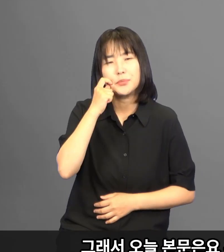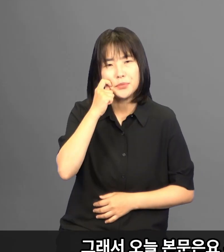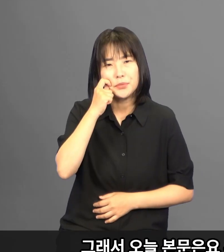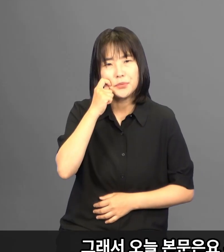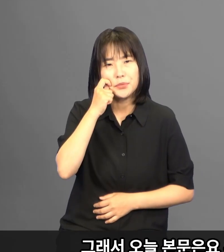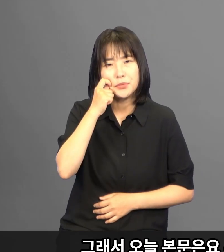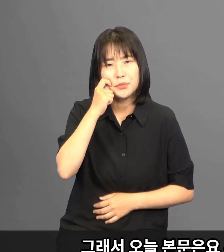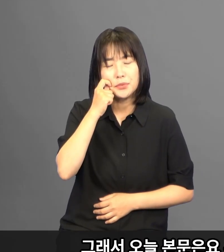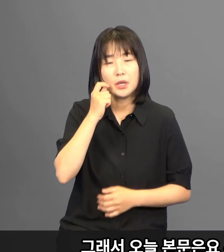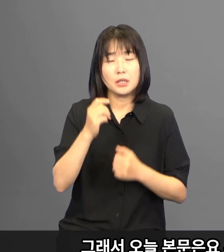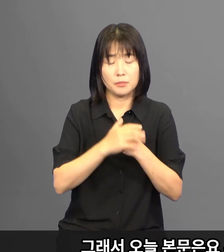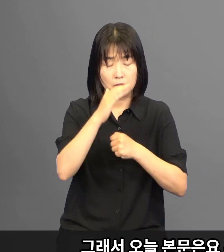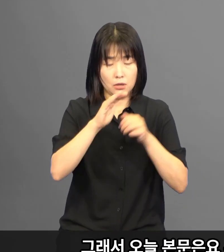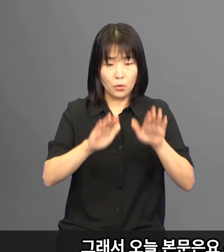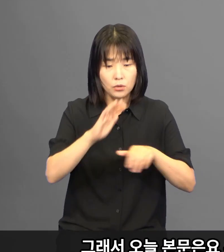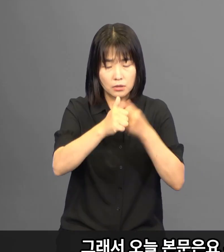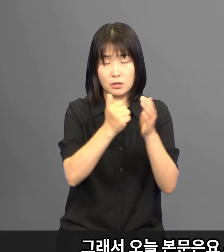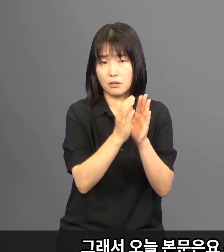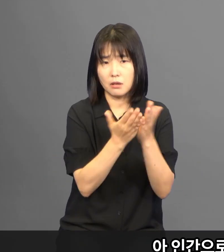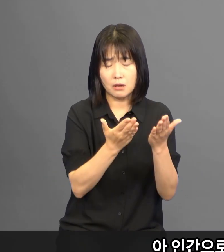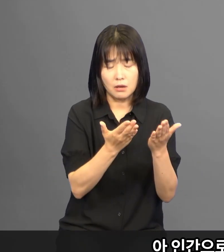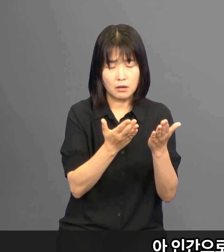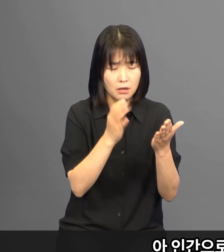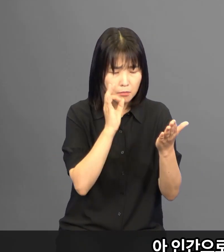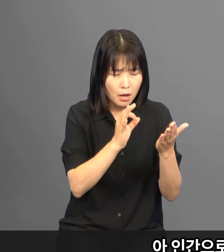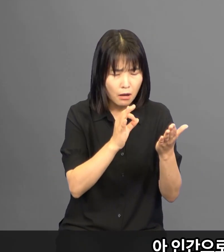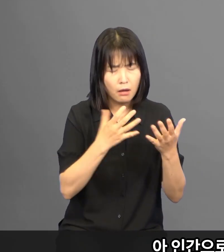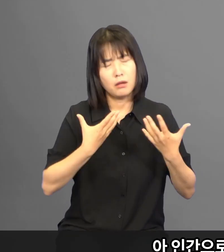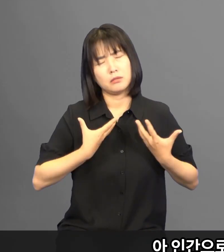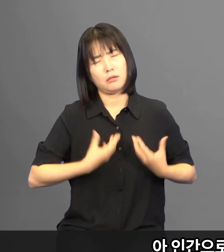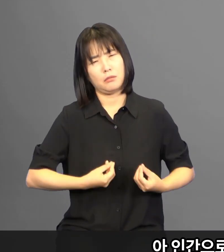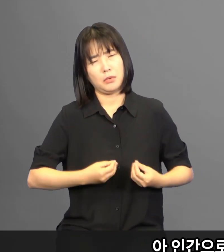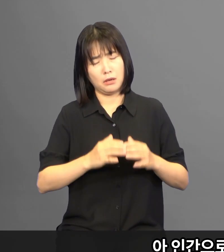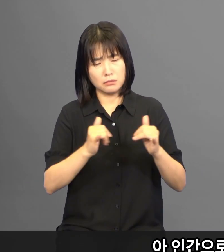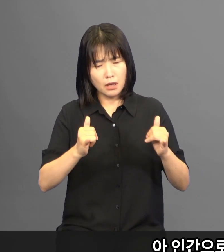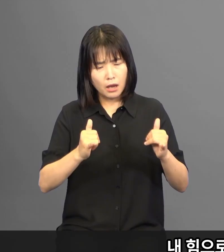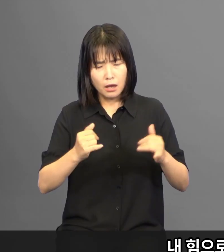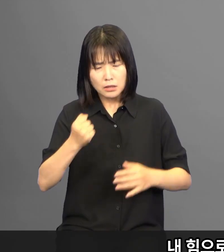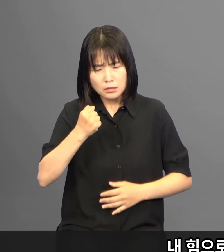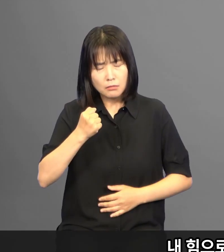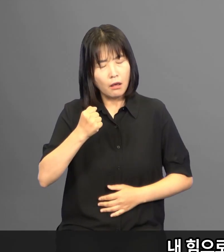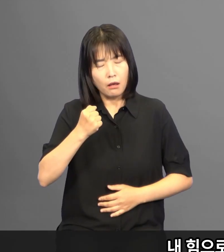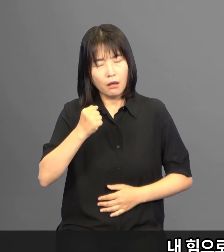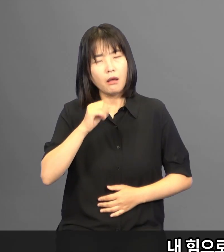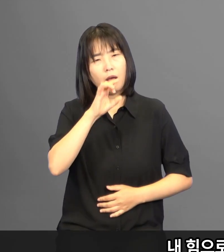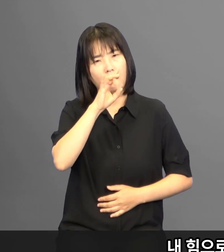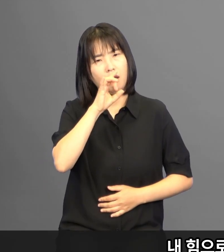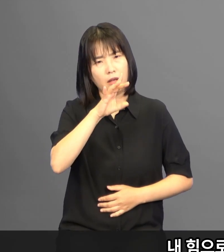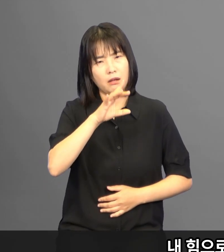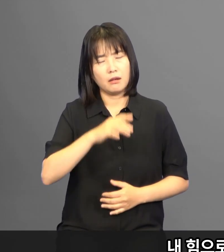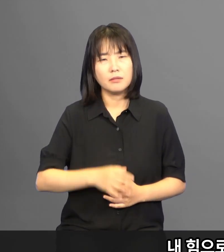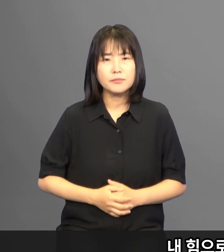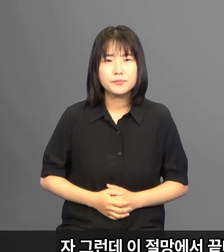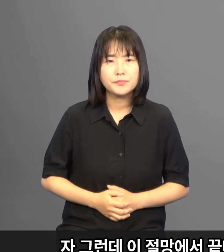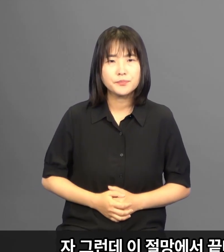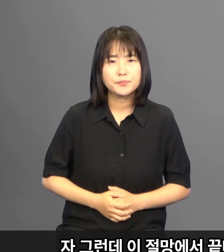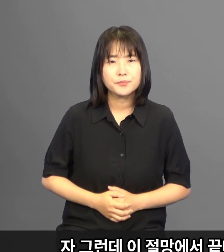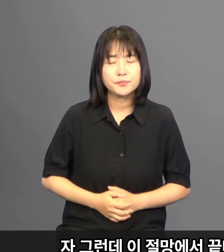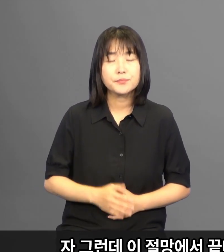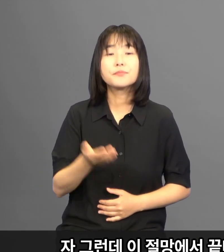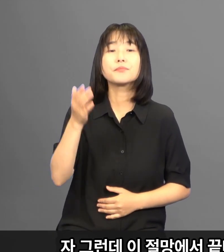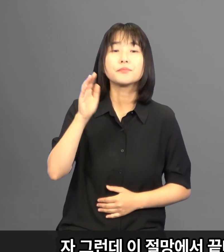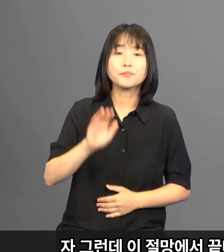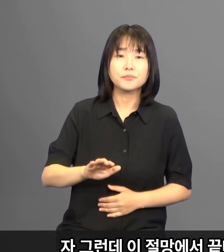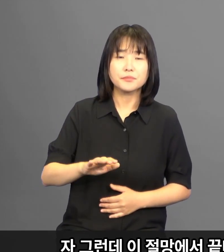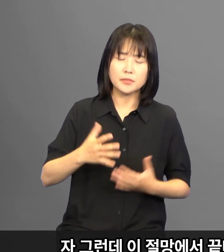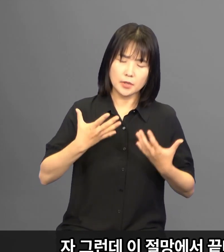오늘 본문은요, 우리에게 절망을 줘요. 사실은 인간으로서는 안 되는구나, 내 힘으로는 안 되는구나. 자, 그런데